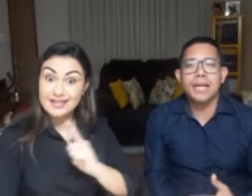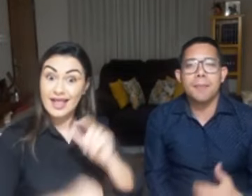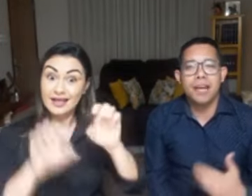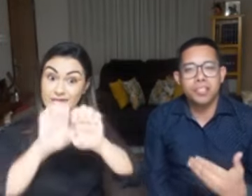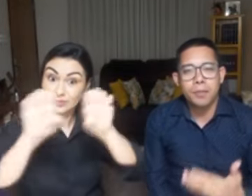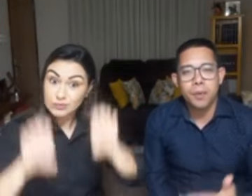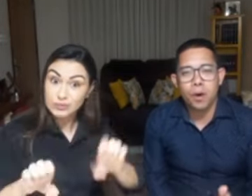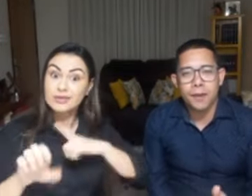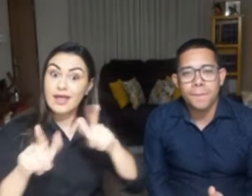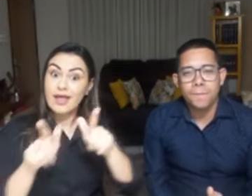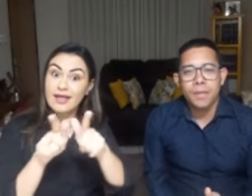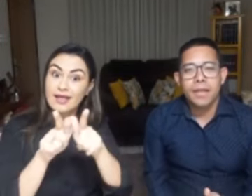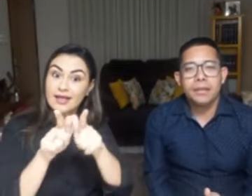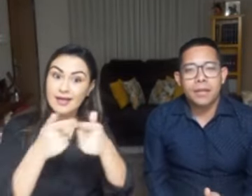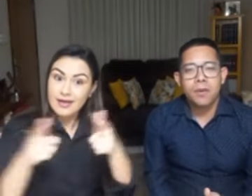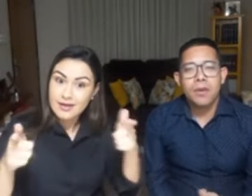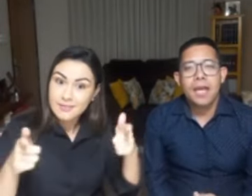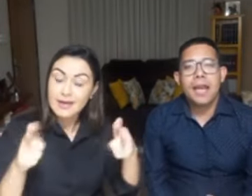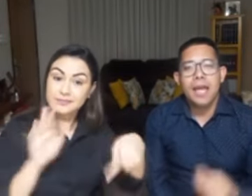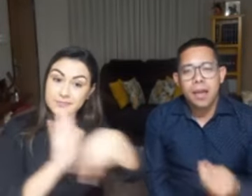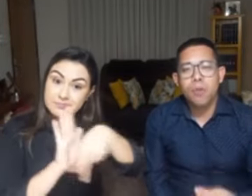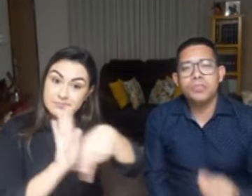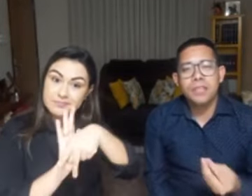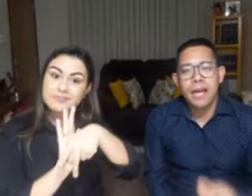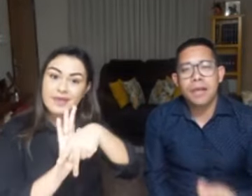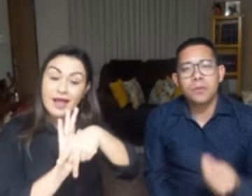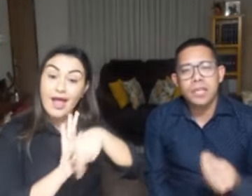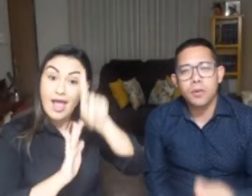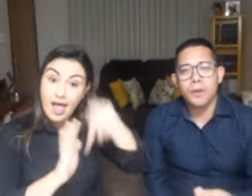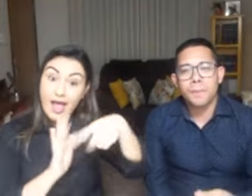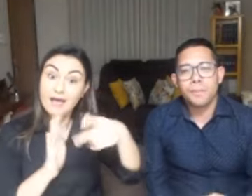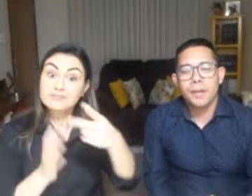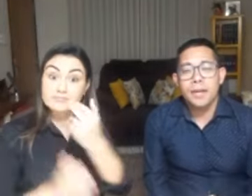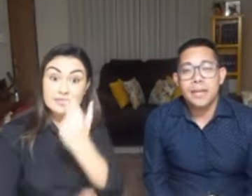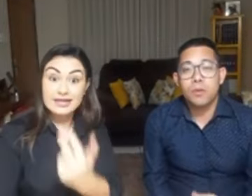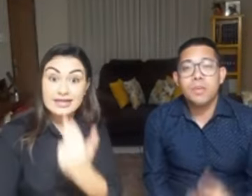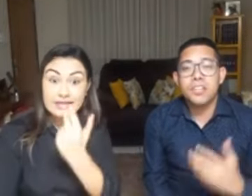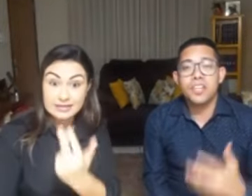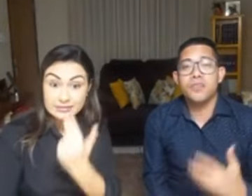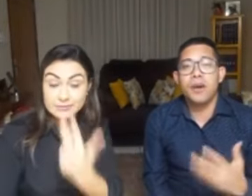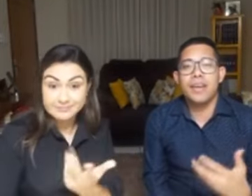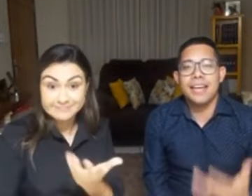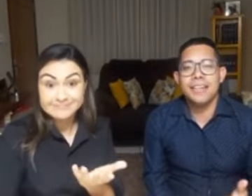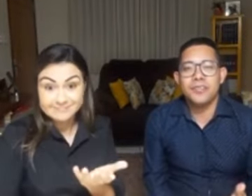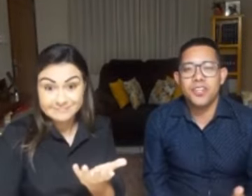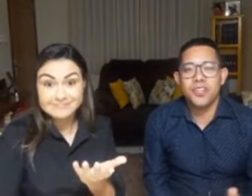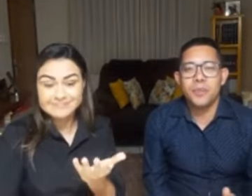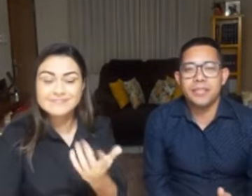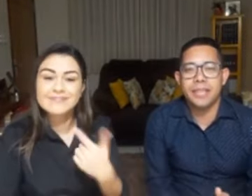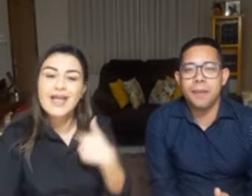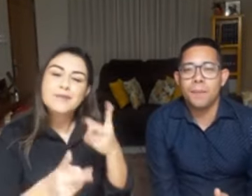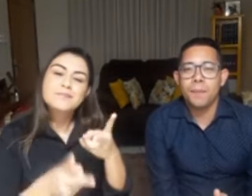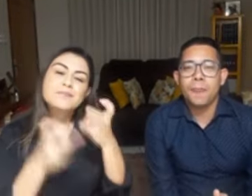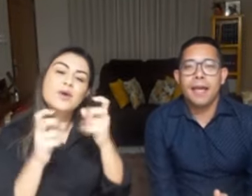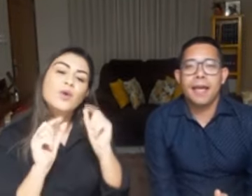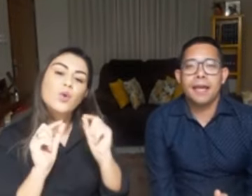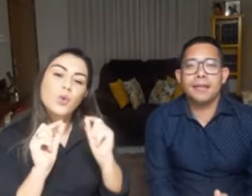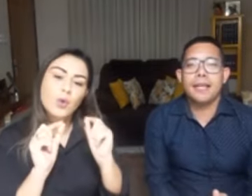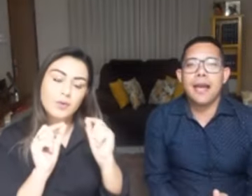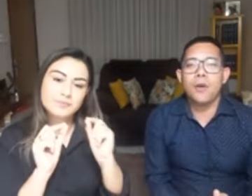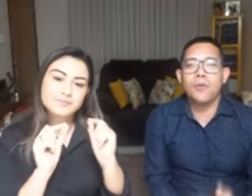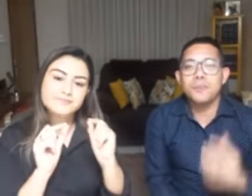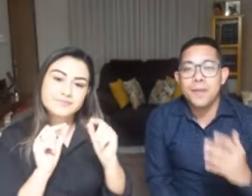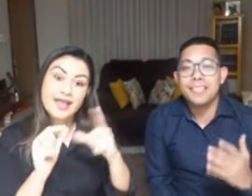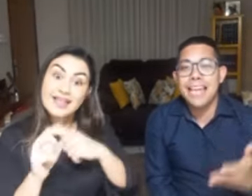uma gramática própria, então ela é considerada língua. E quando a gente vai olhar isso, a gente percebe que